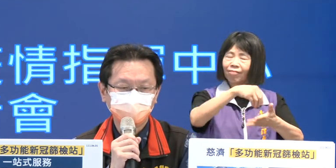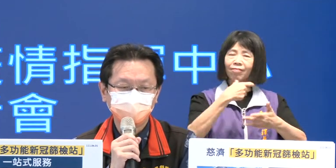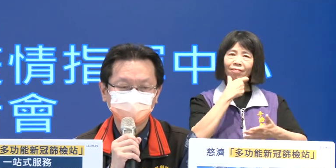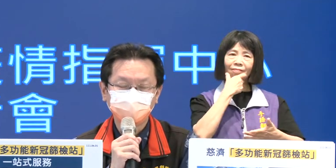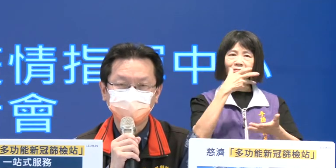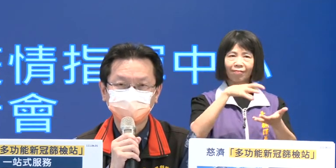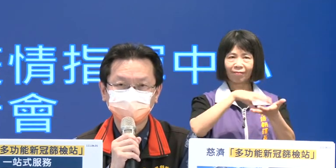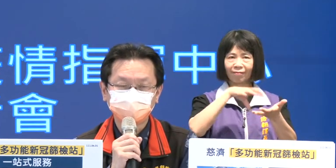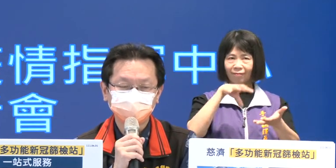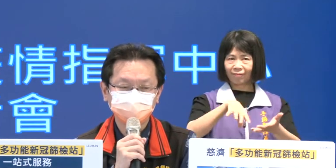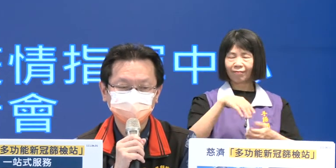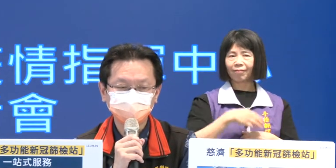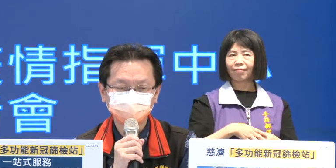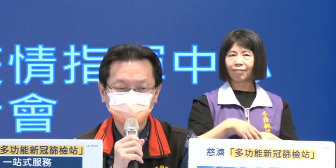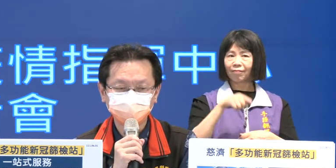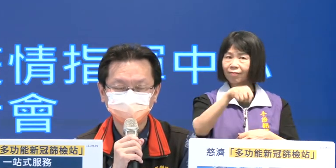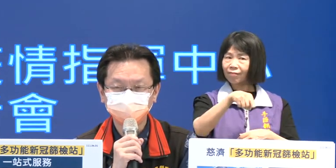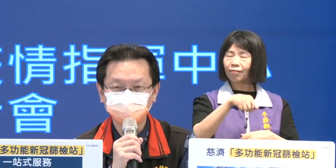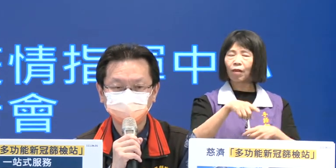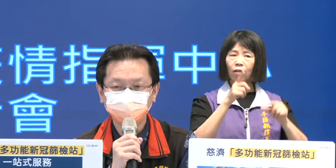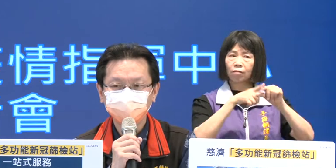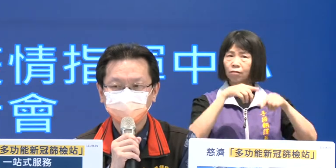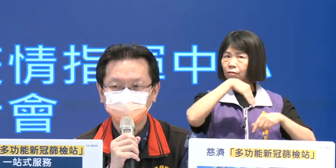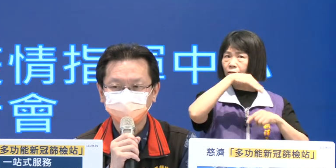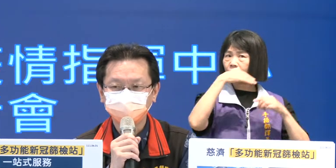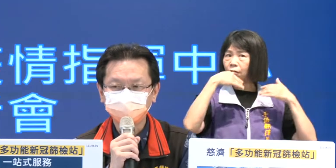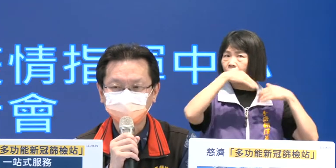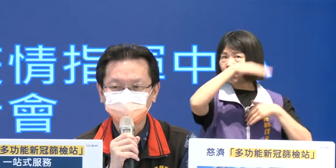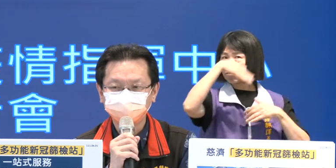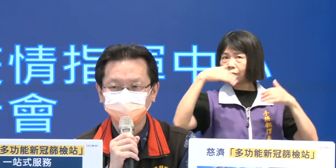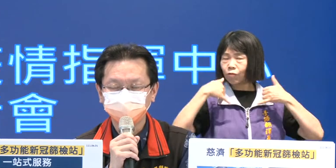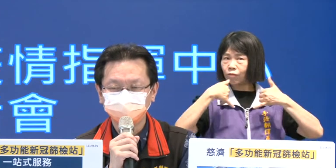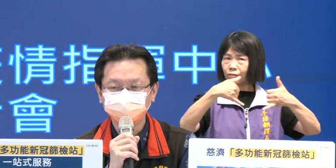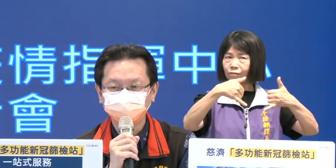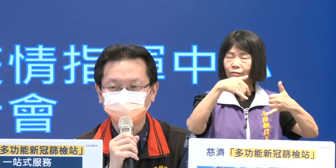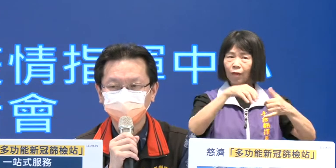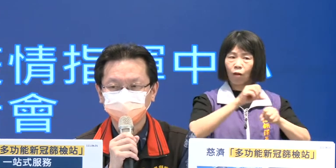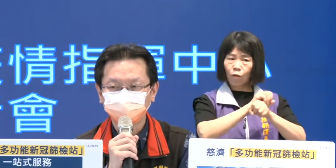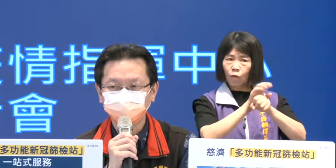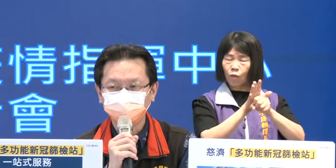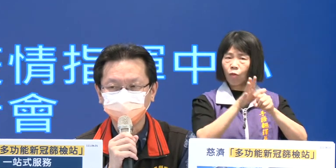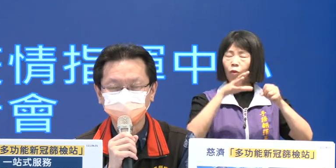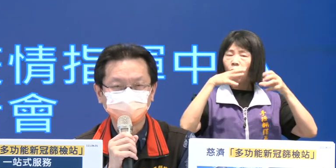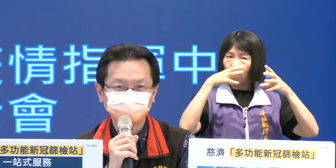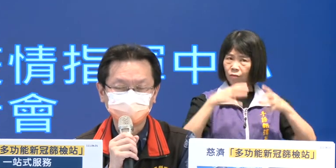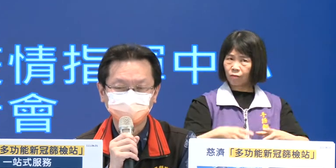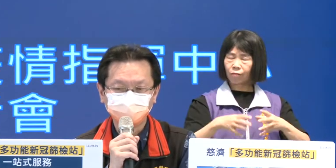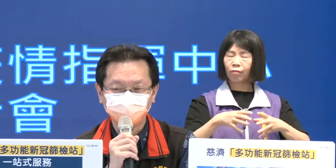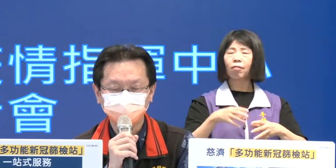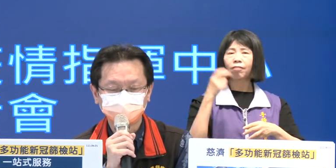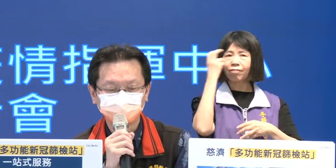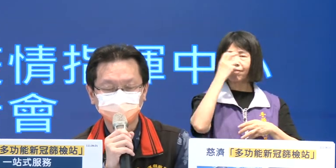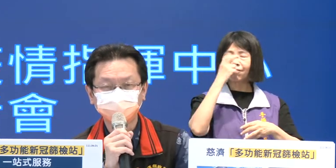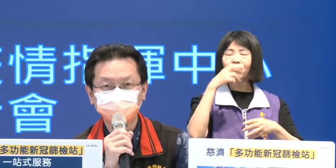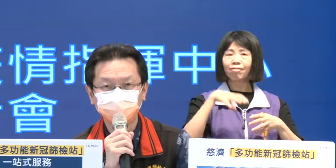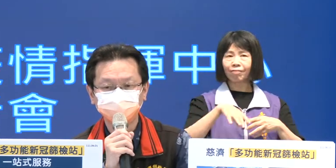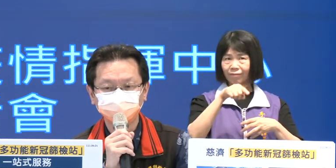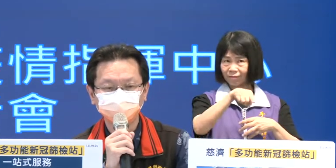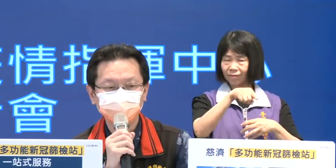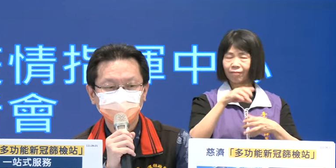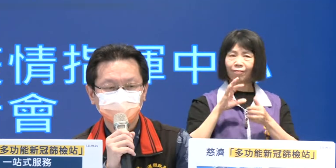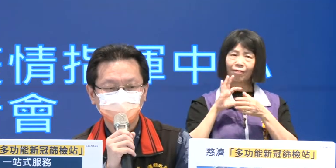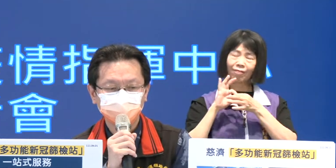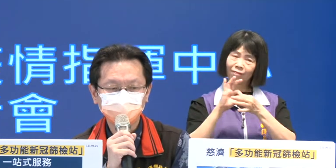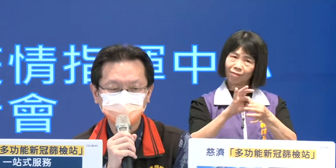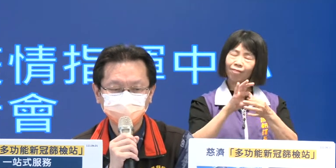童快筛剂。 在慈济医院中山路旁边的这个一站式的服务的多功能新冠筛检站啊，这个在那边